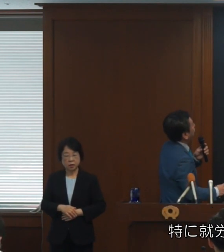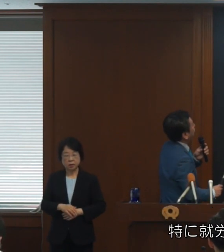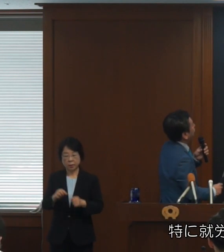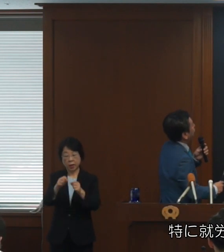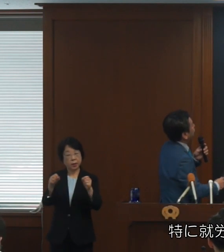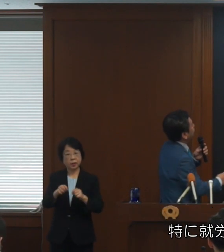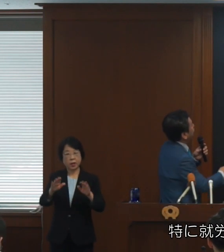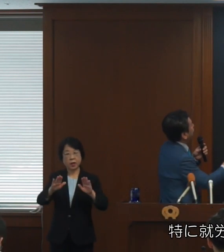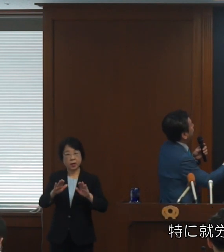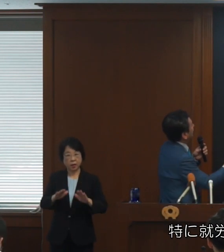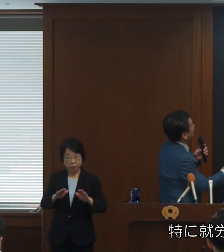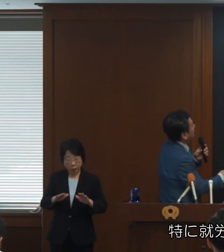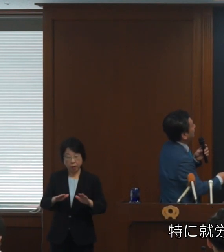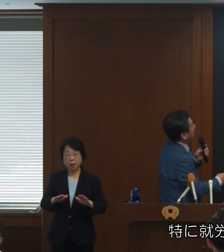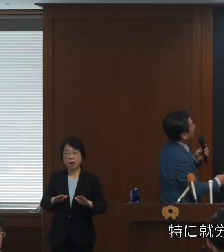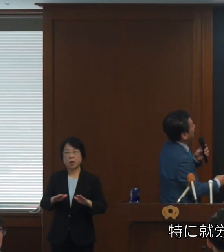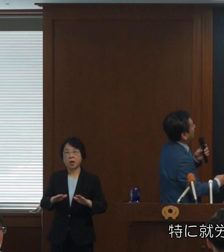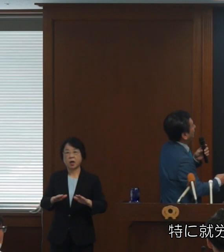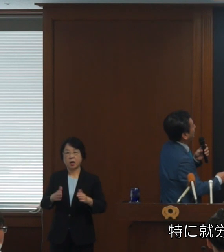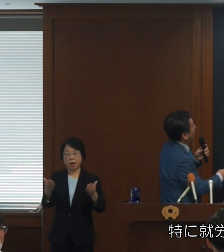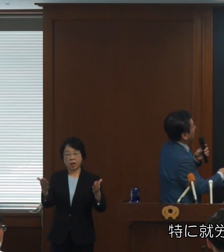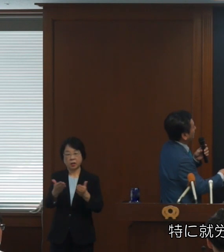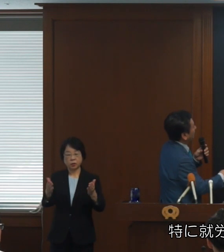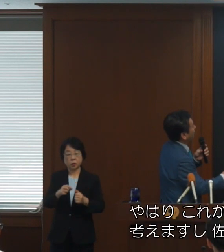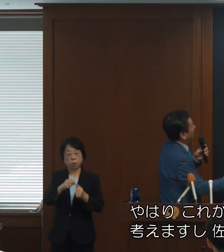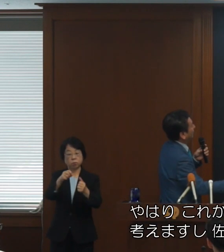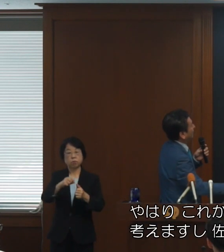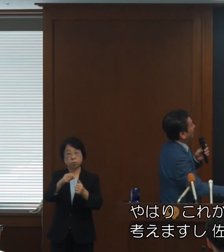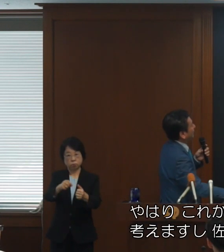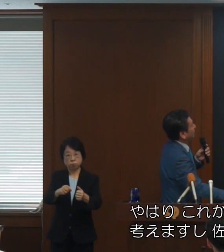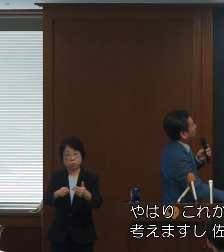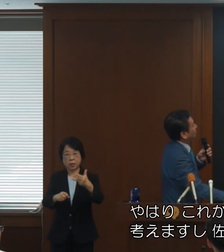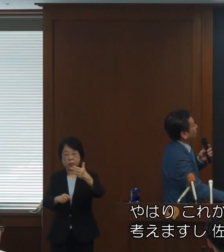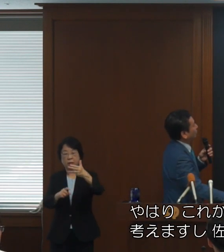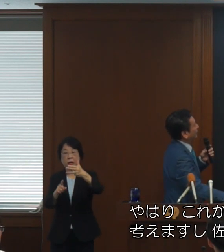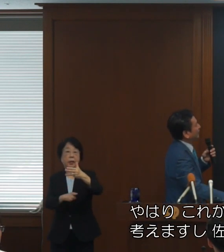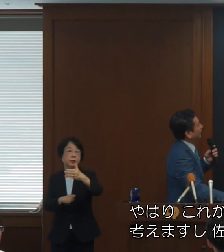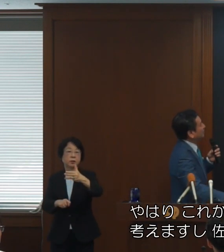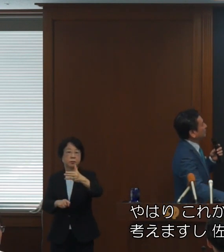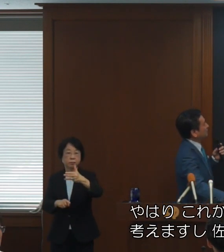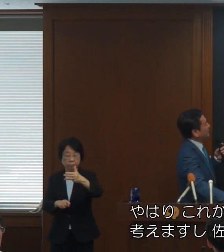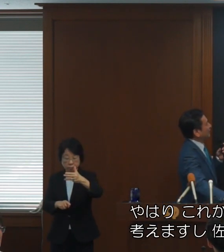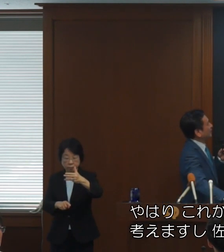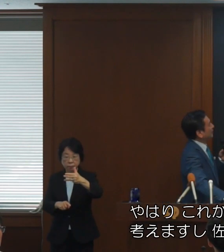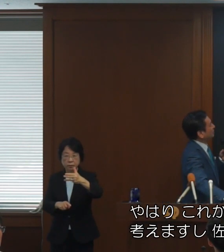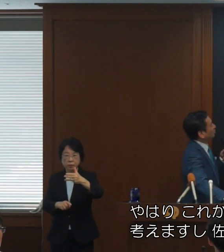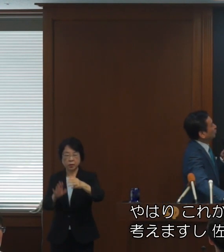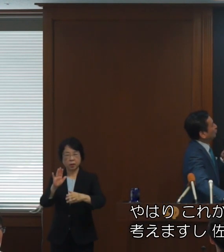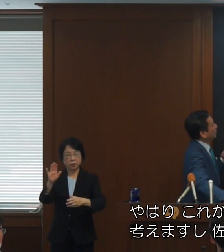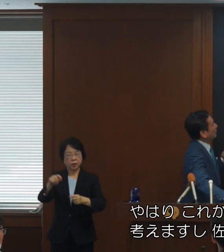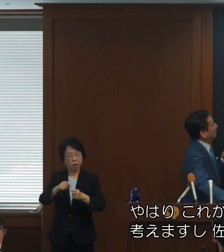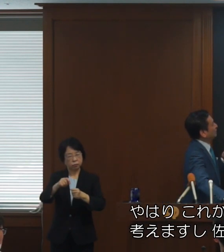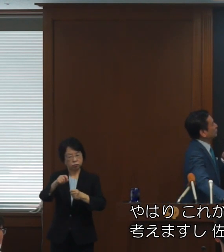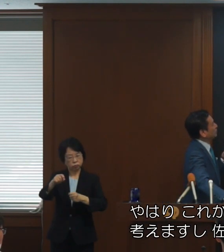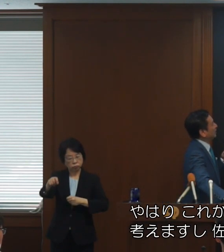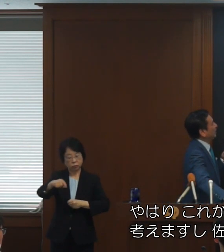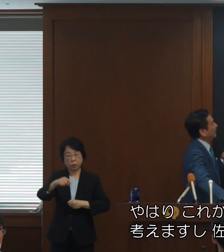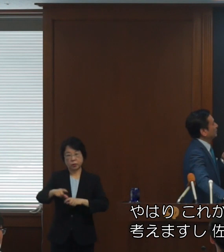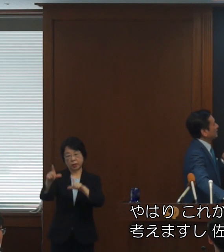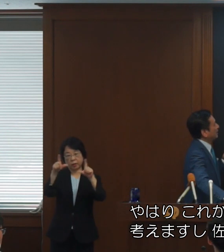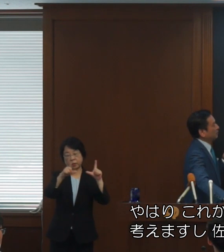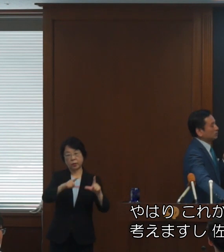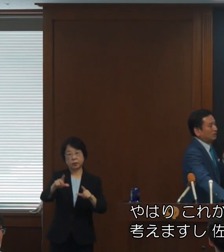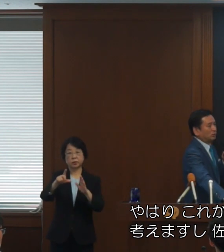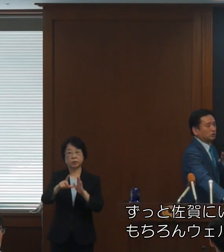特に就労が8名出ましたやはりこれから長く先が長くなることも考えます